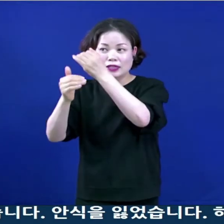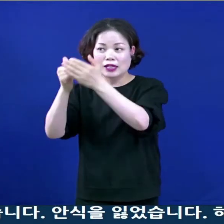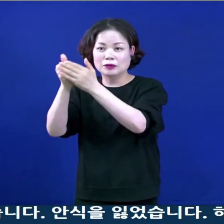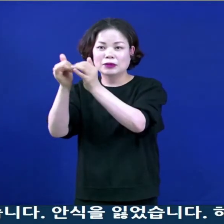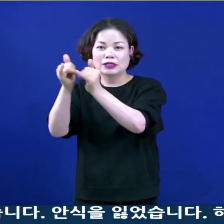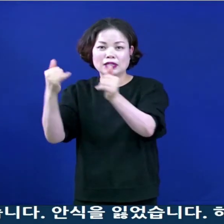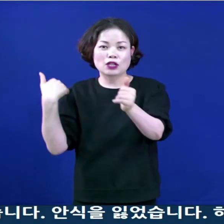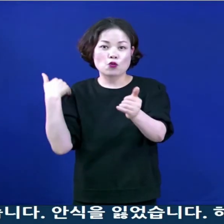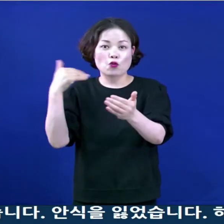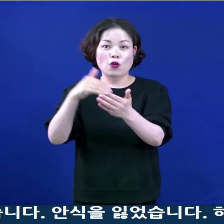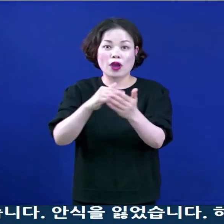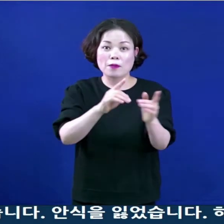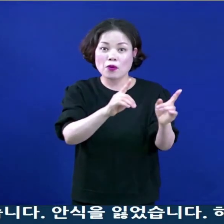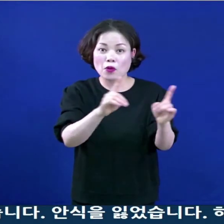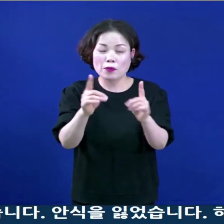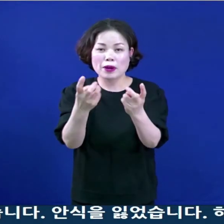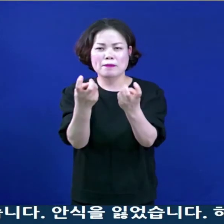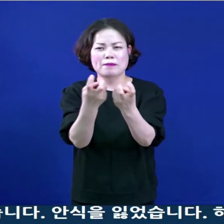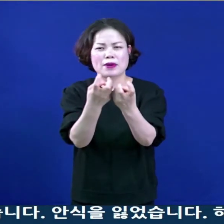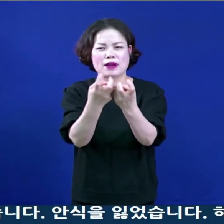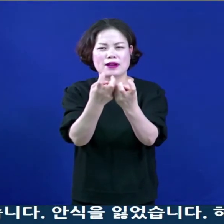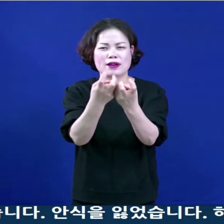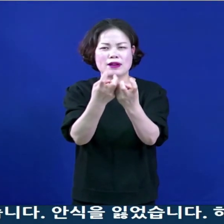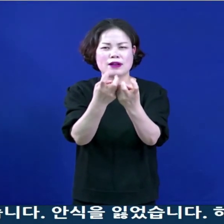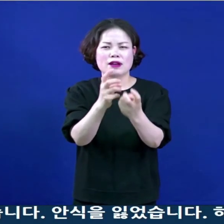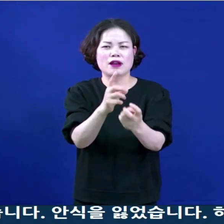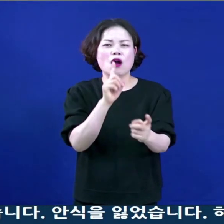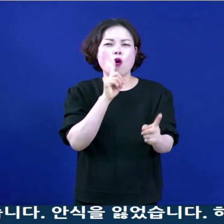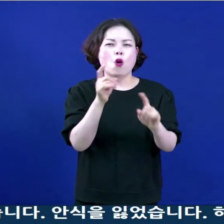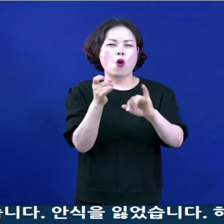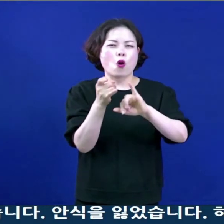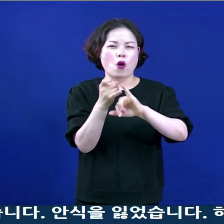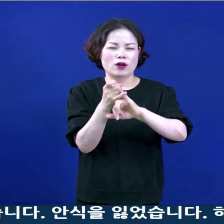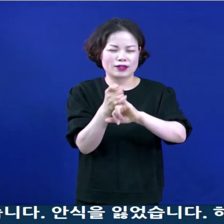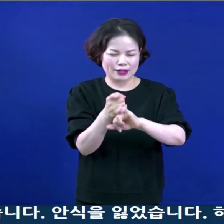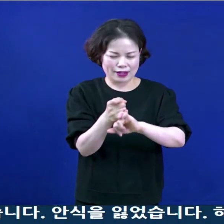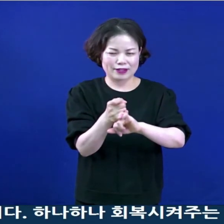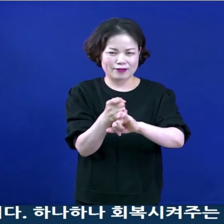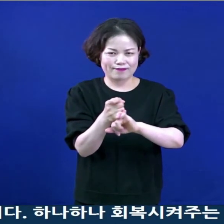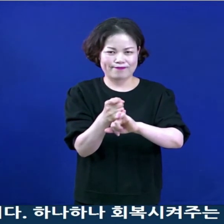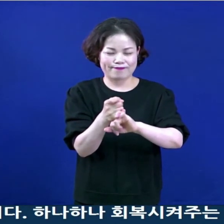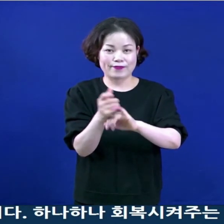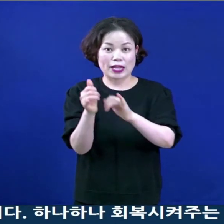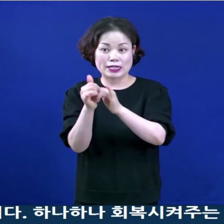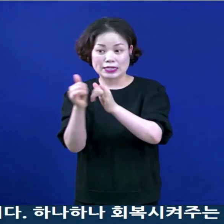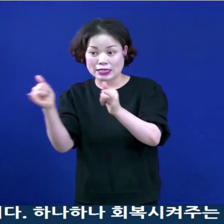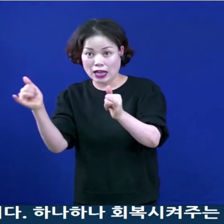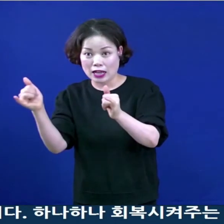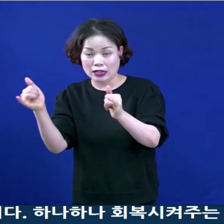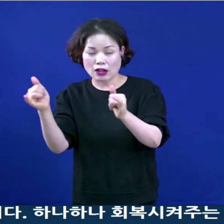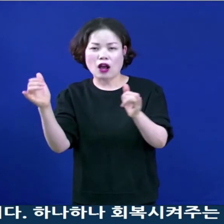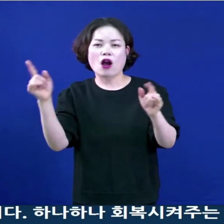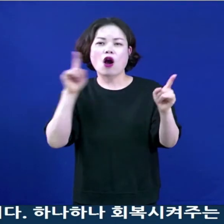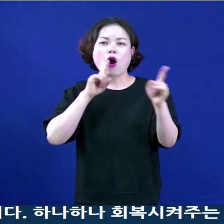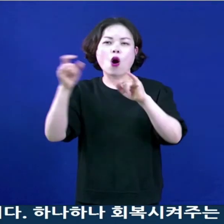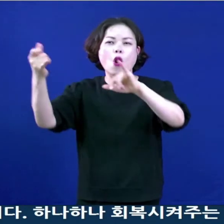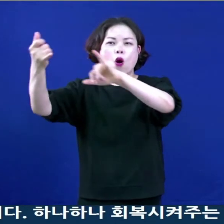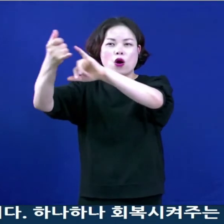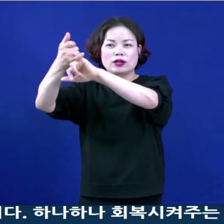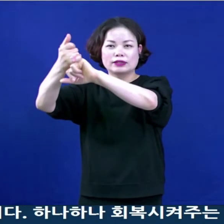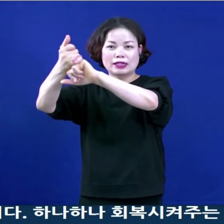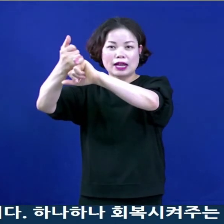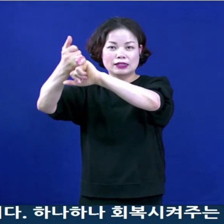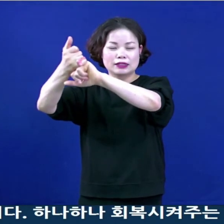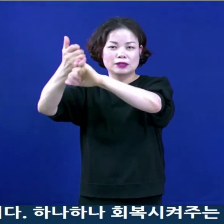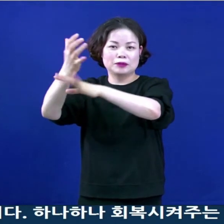인간을 회복시키는 그 방법이 언약이었다는 겁니다. 인간과 언약을 맺으셔서